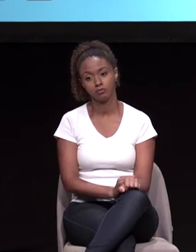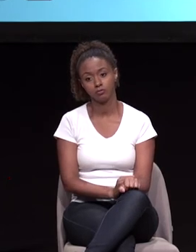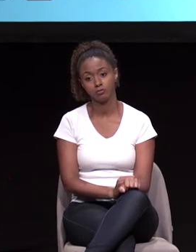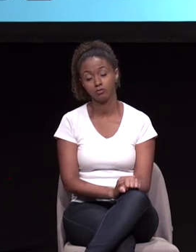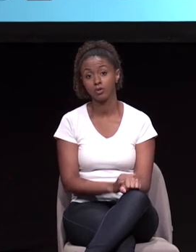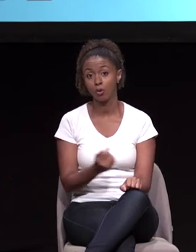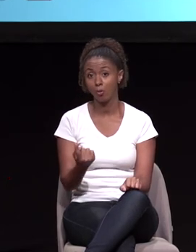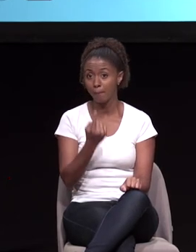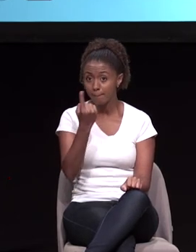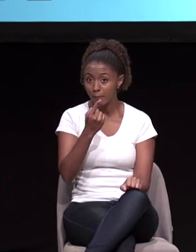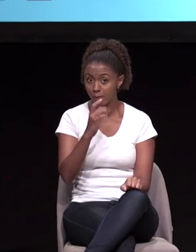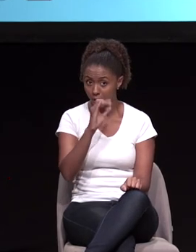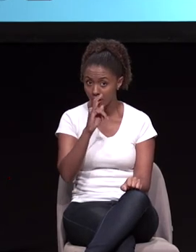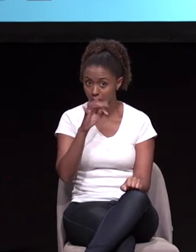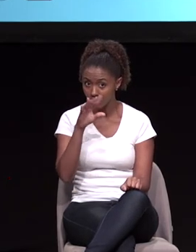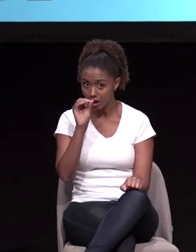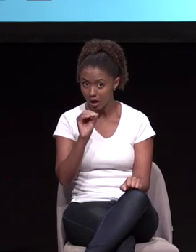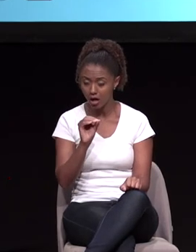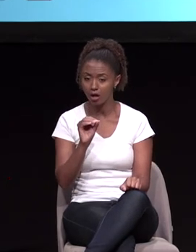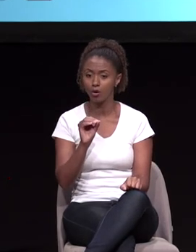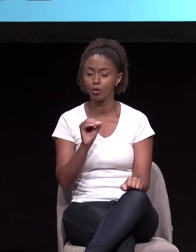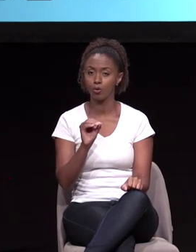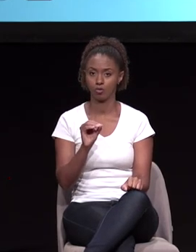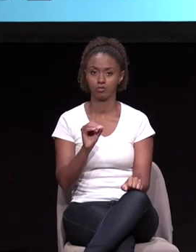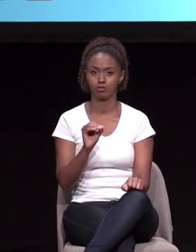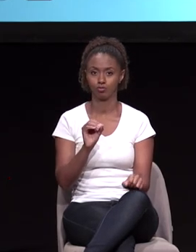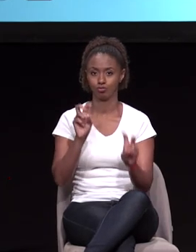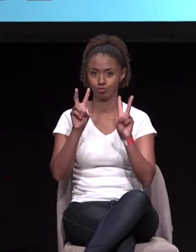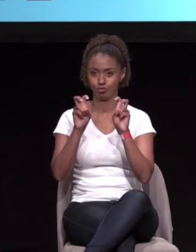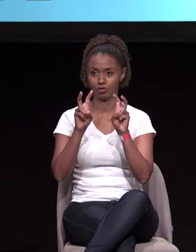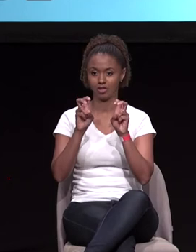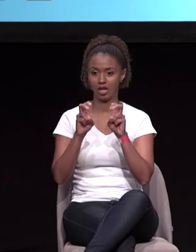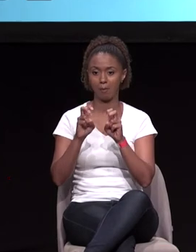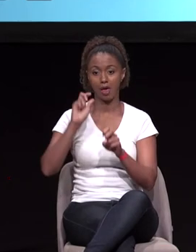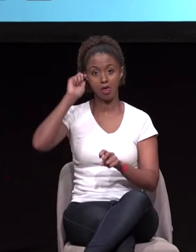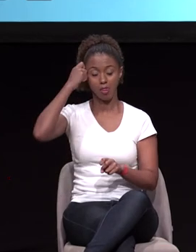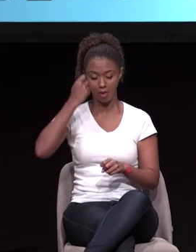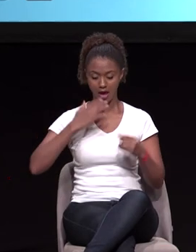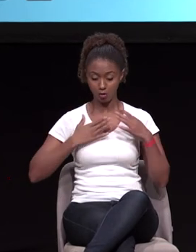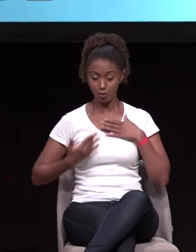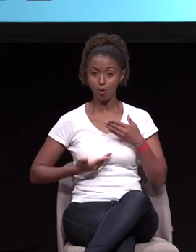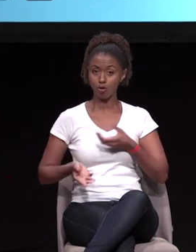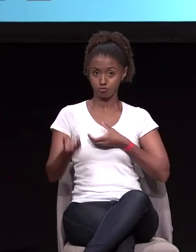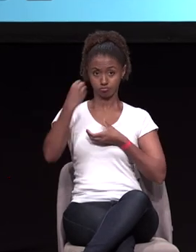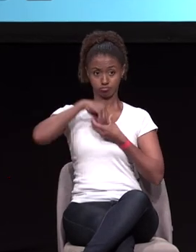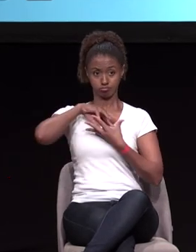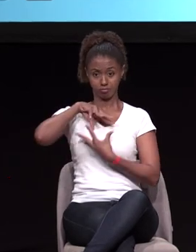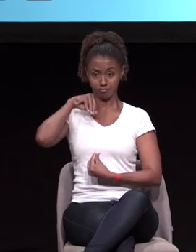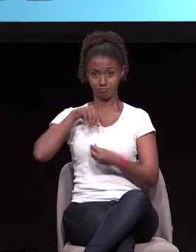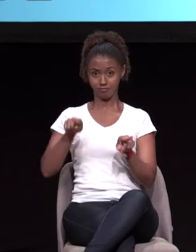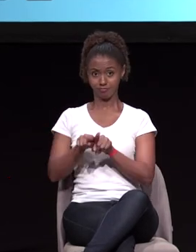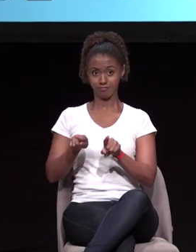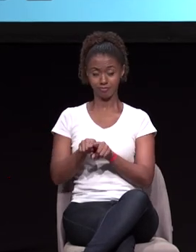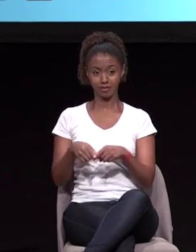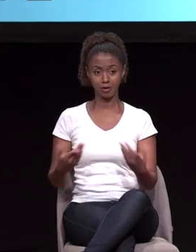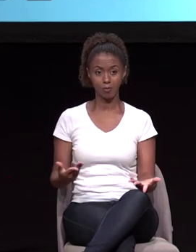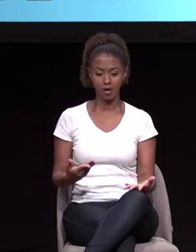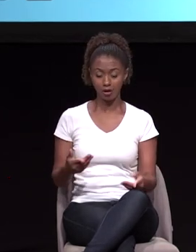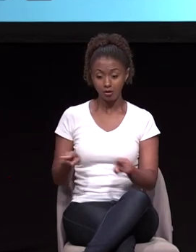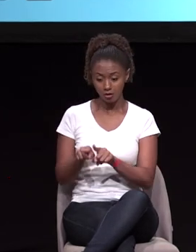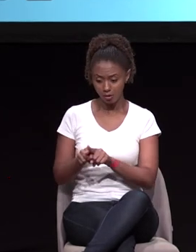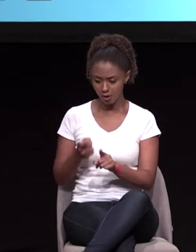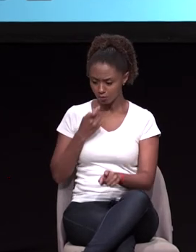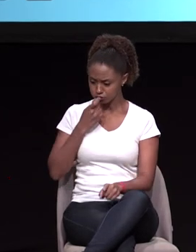catálogo dodora o negro de corpo e alma na época do ano na mostra de rediscutir o descobrimento como agora recentemente